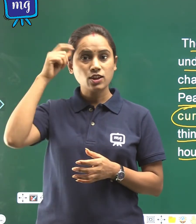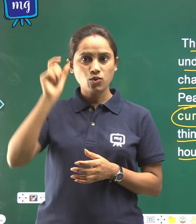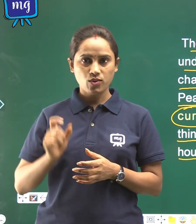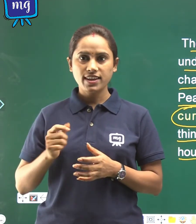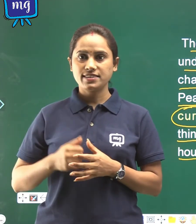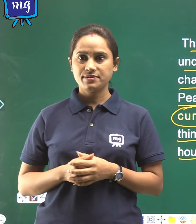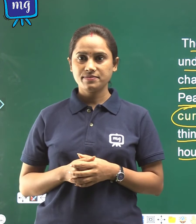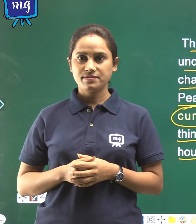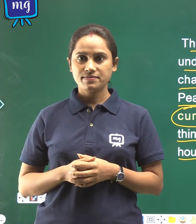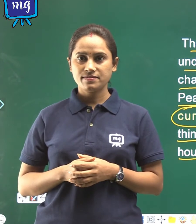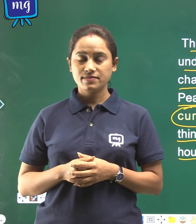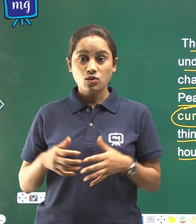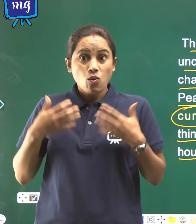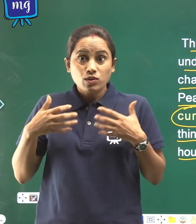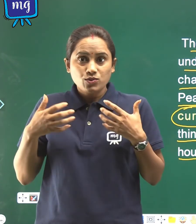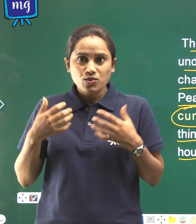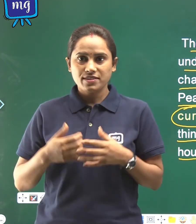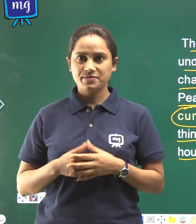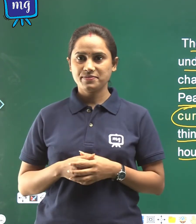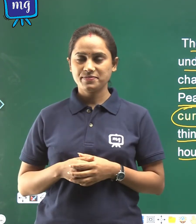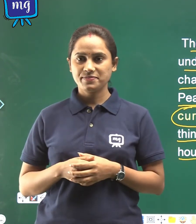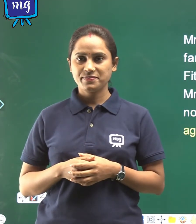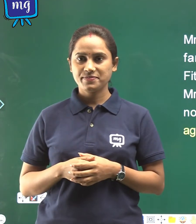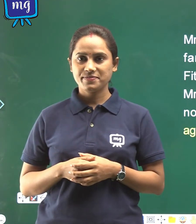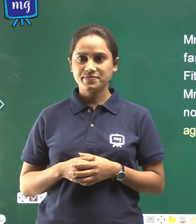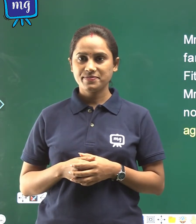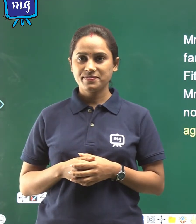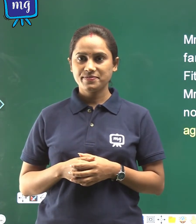curious, उत्सुक.